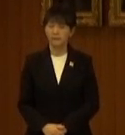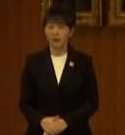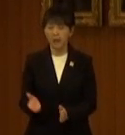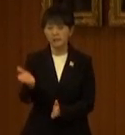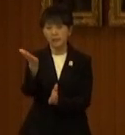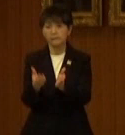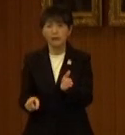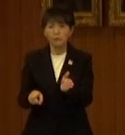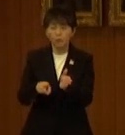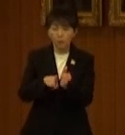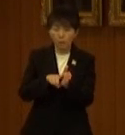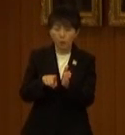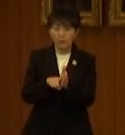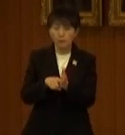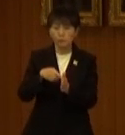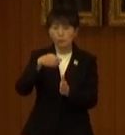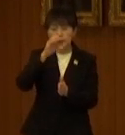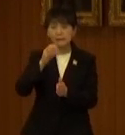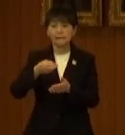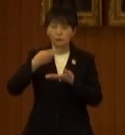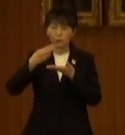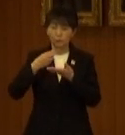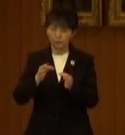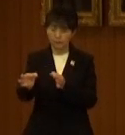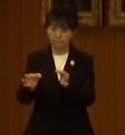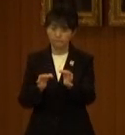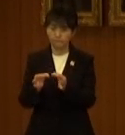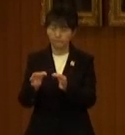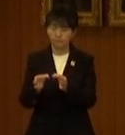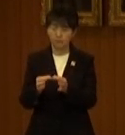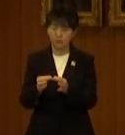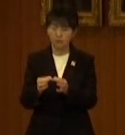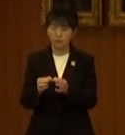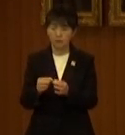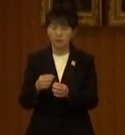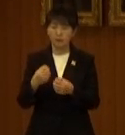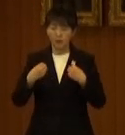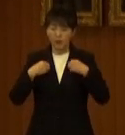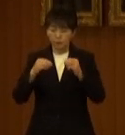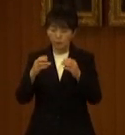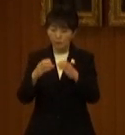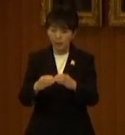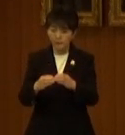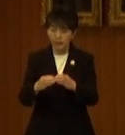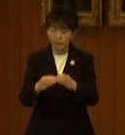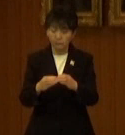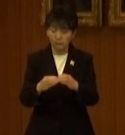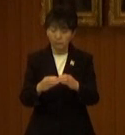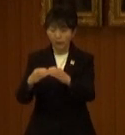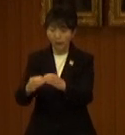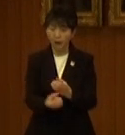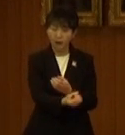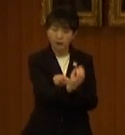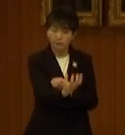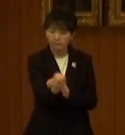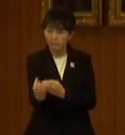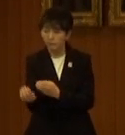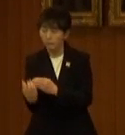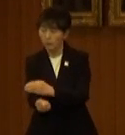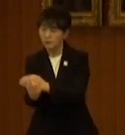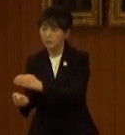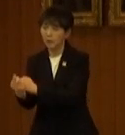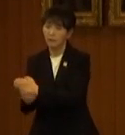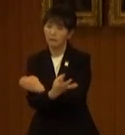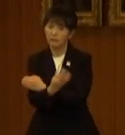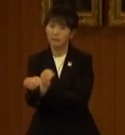伴う飲食店などをはじめとしてのクラスターが発生が多く見られております。これ